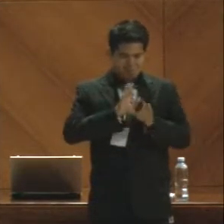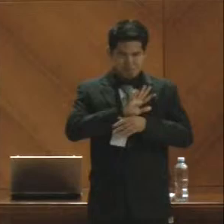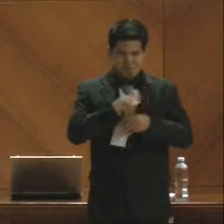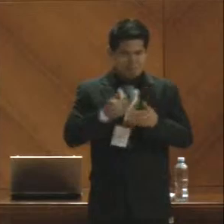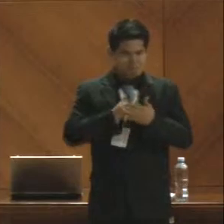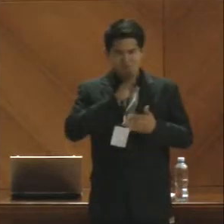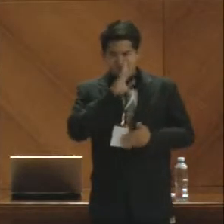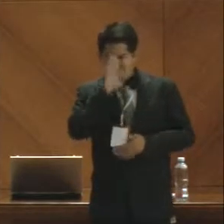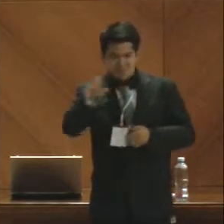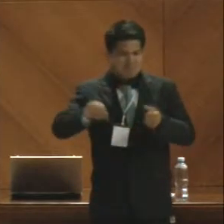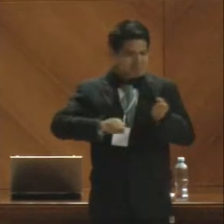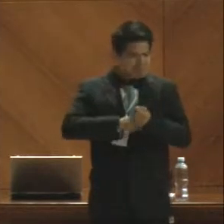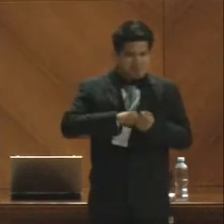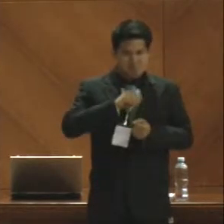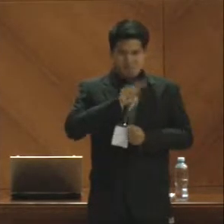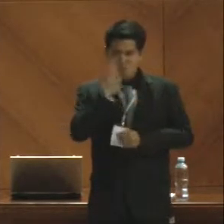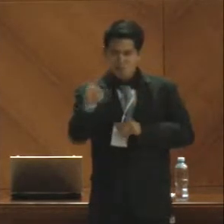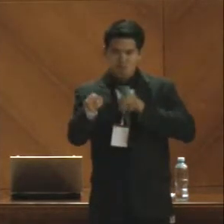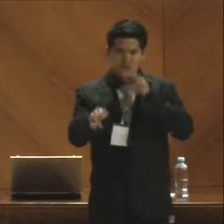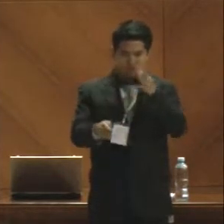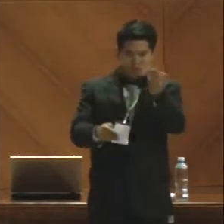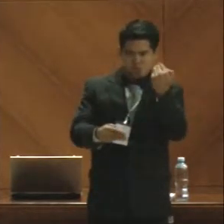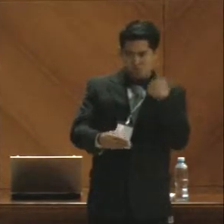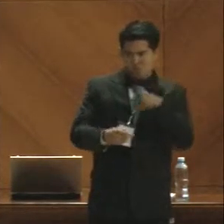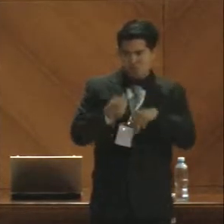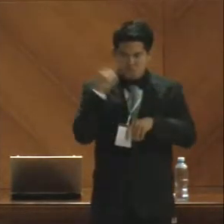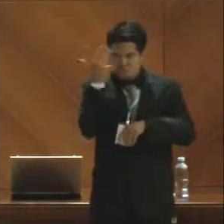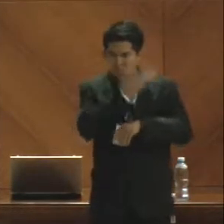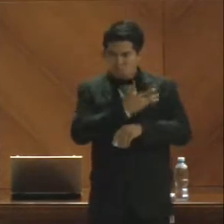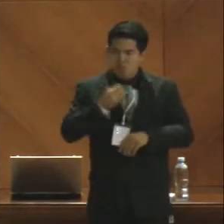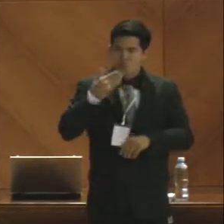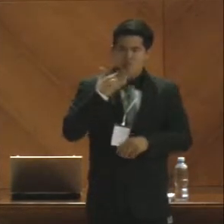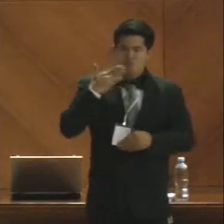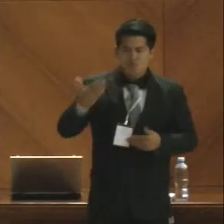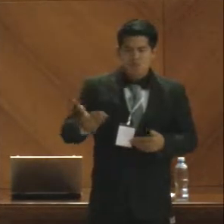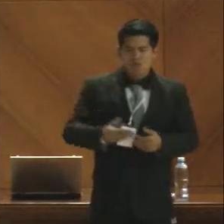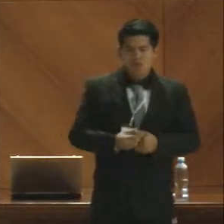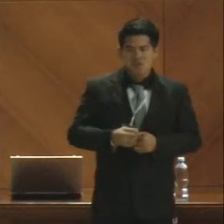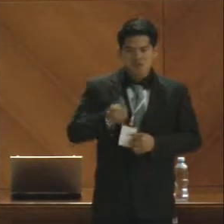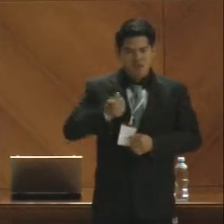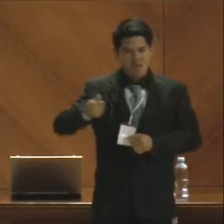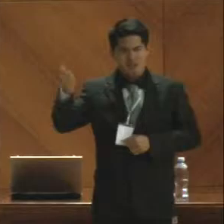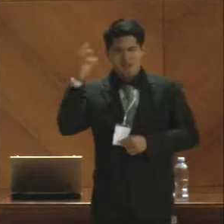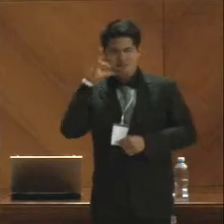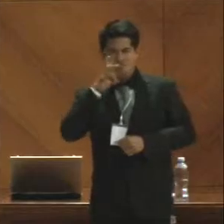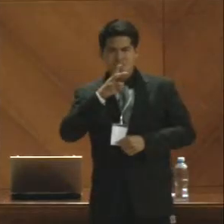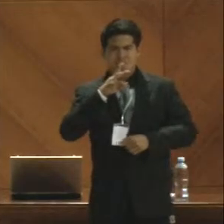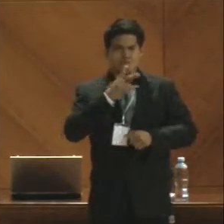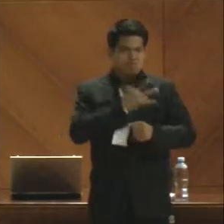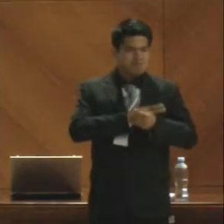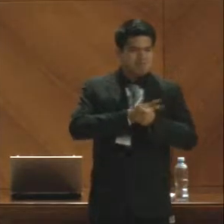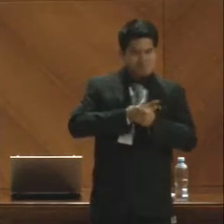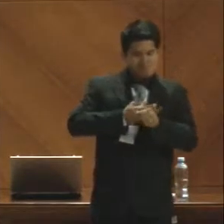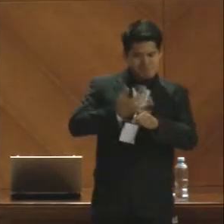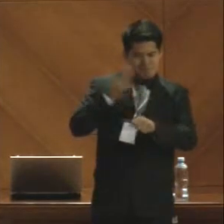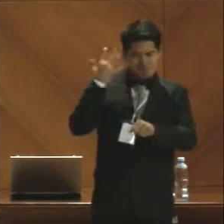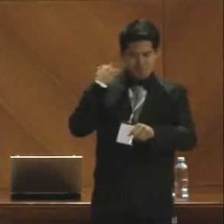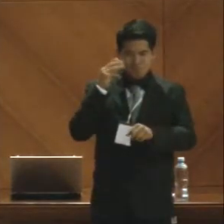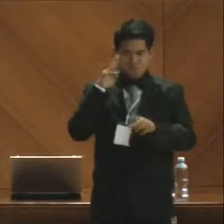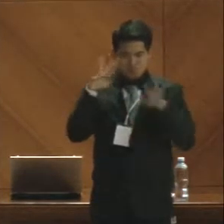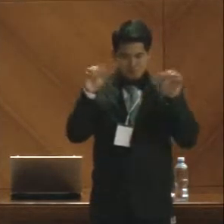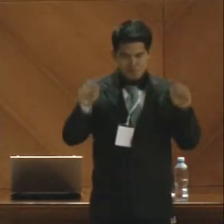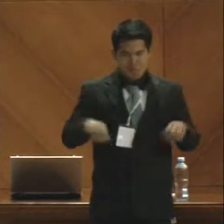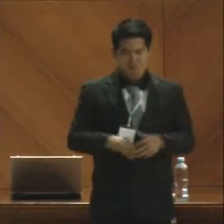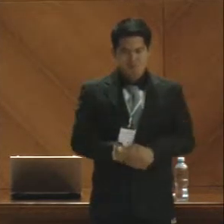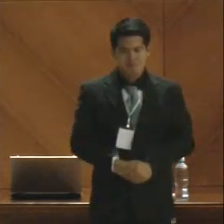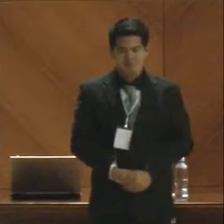ahí, siempre funciona, manda un correo, tiene una interfaz bonita. Quiero ver un correo de hace 7 años, ¡paf!, encuentro correo de hace 7 años. Pero